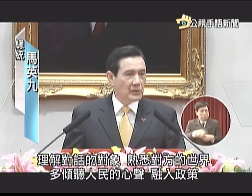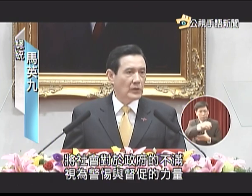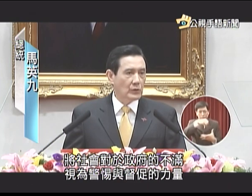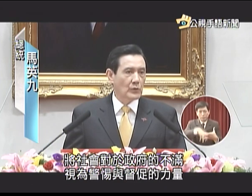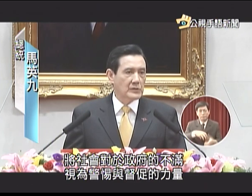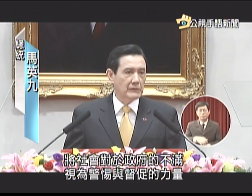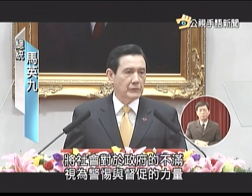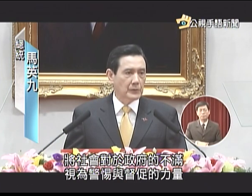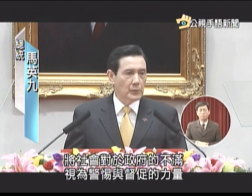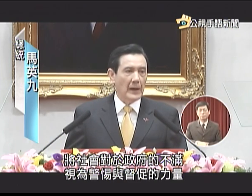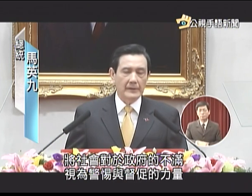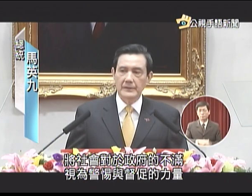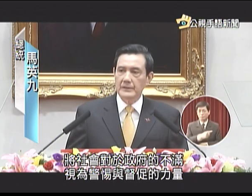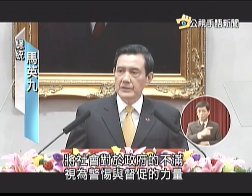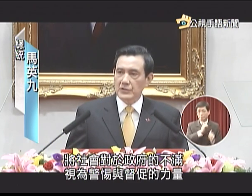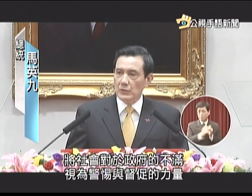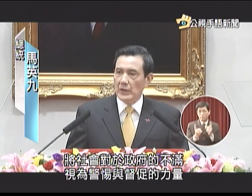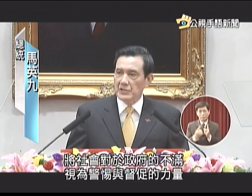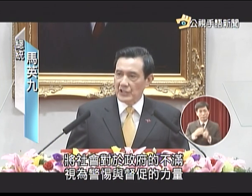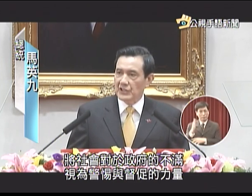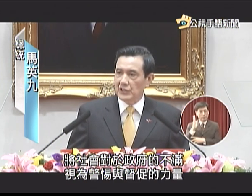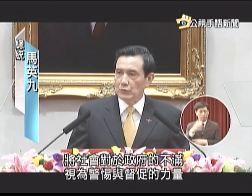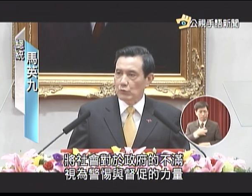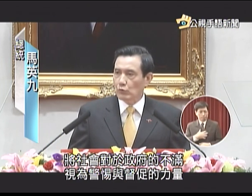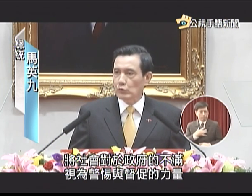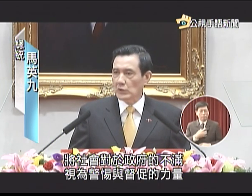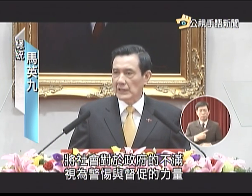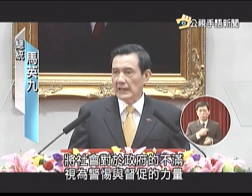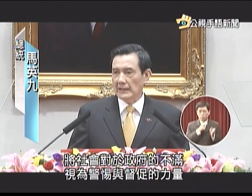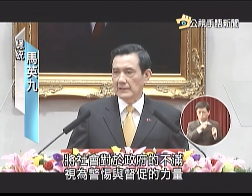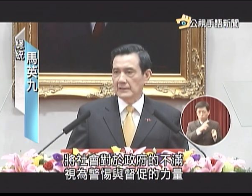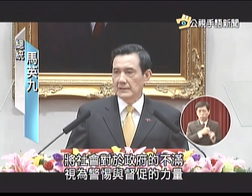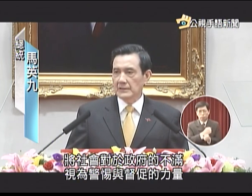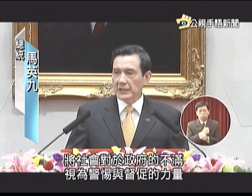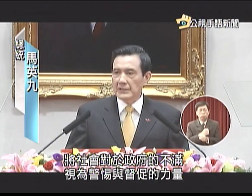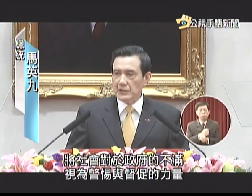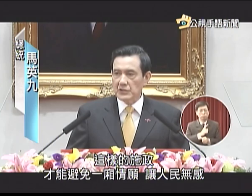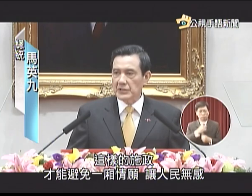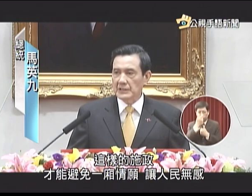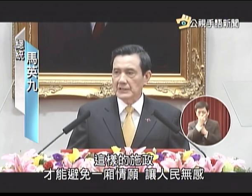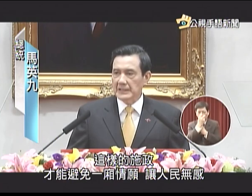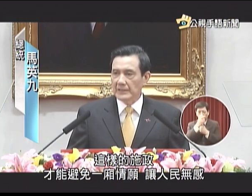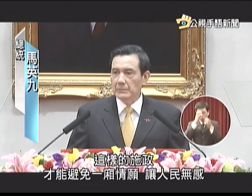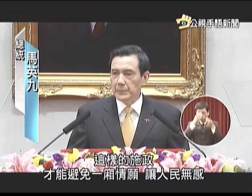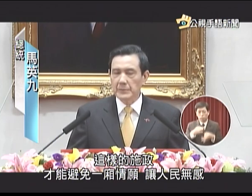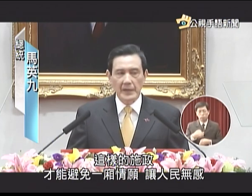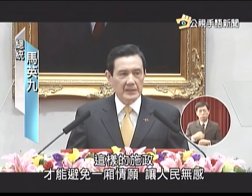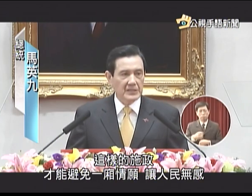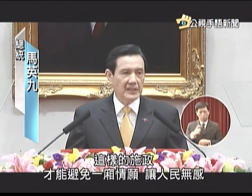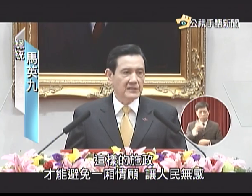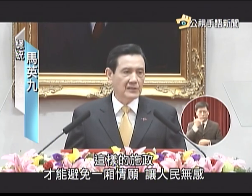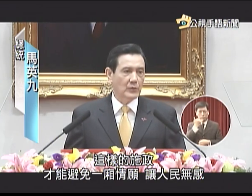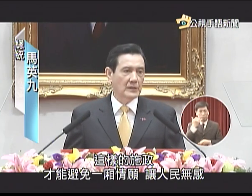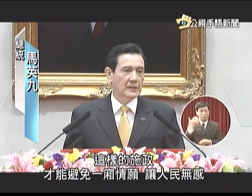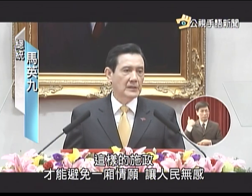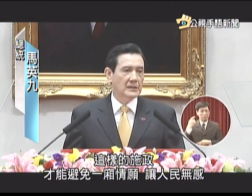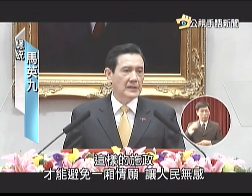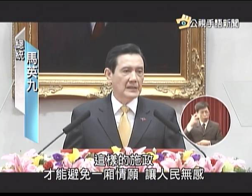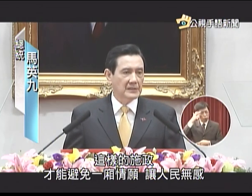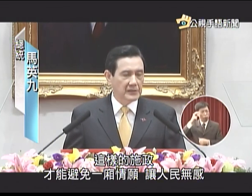对于政府的不满视为警惕与督促的力量，这样的施政才能避免一厢情愿，让人民